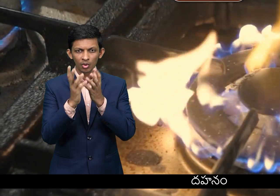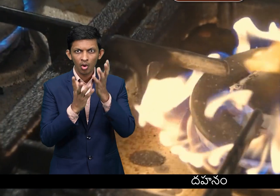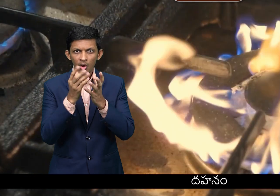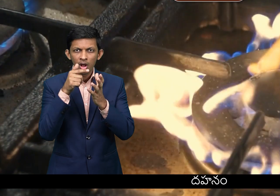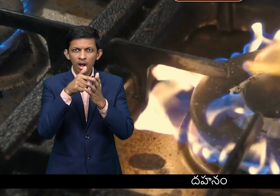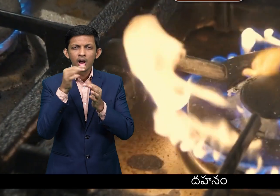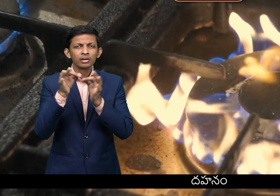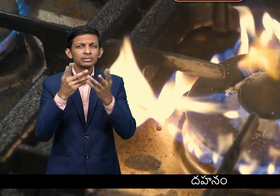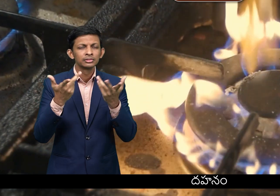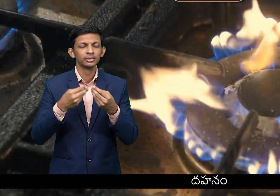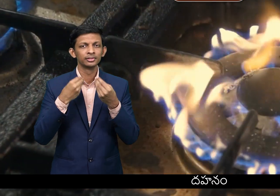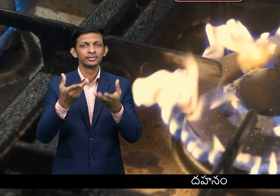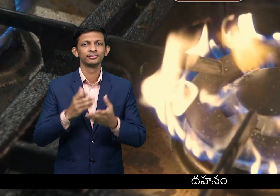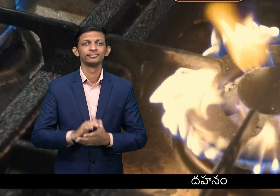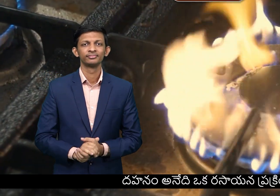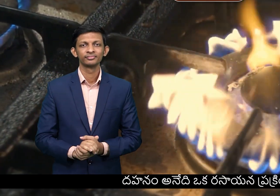దహనం.